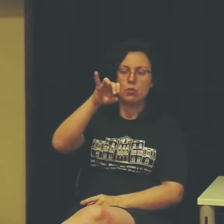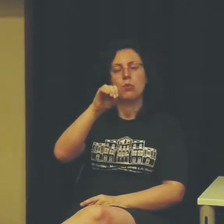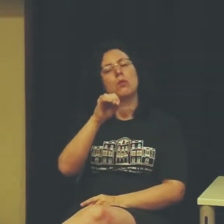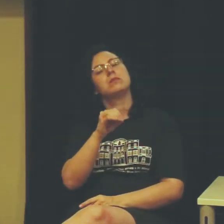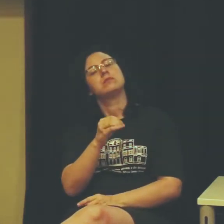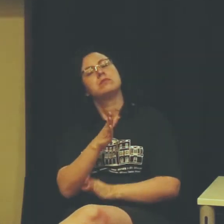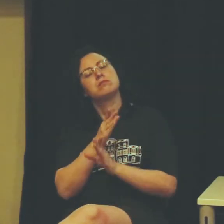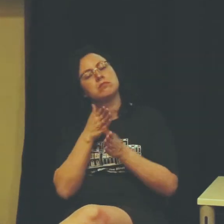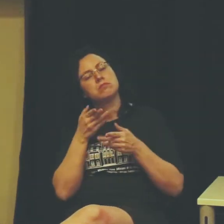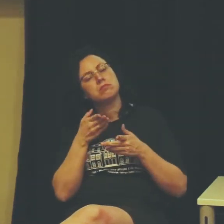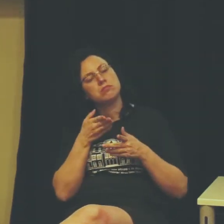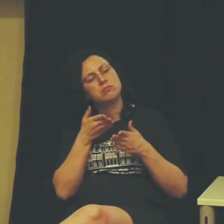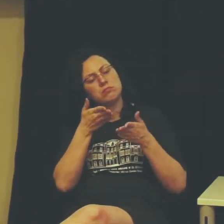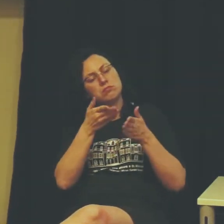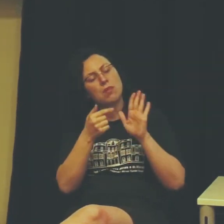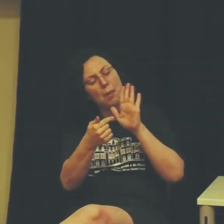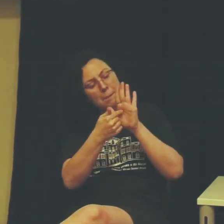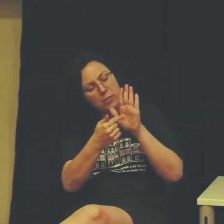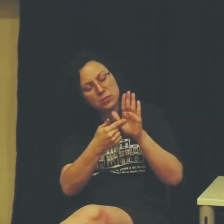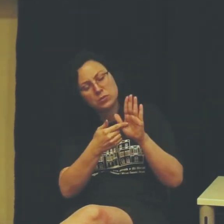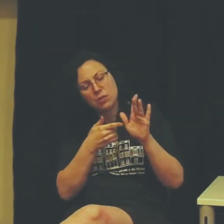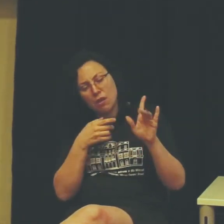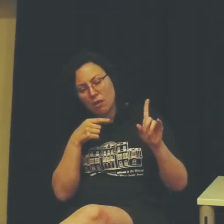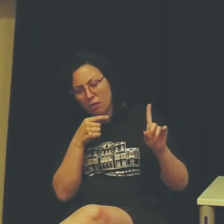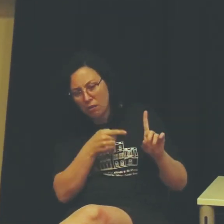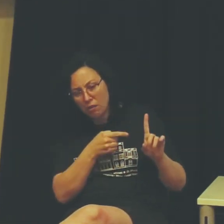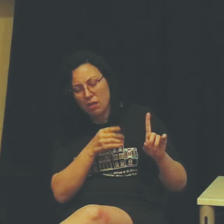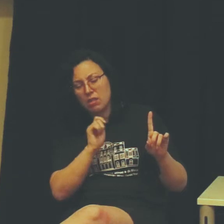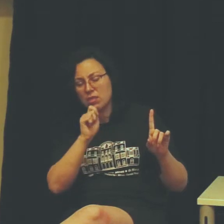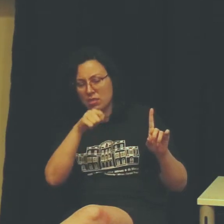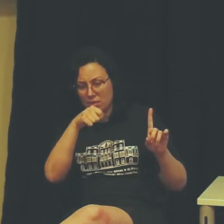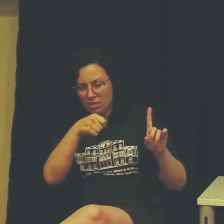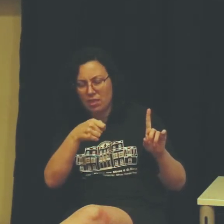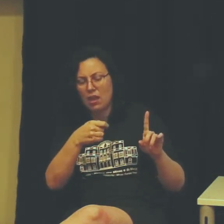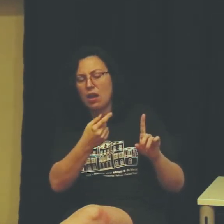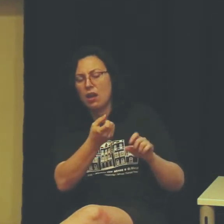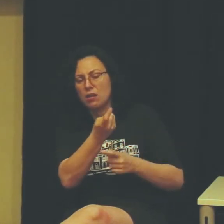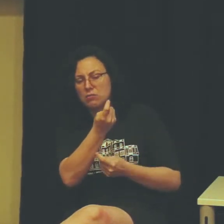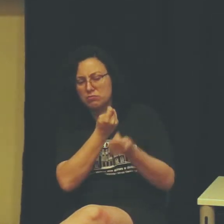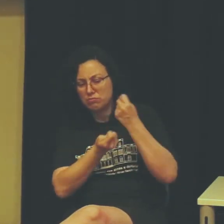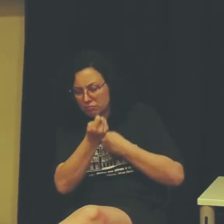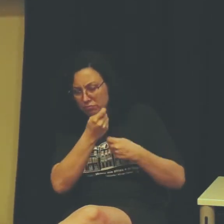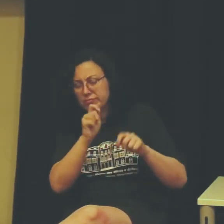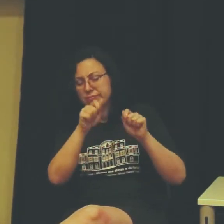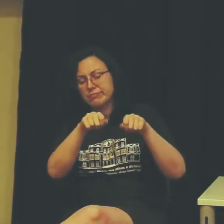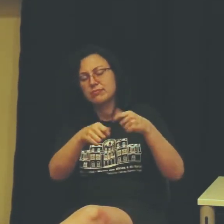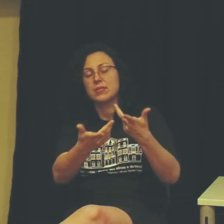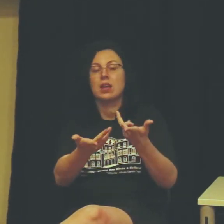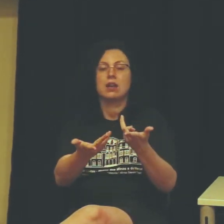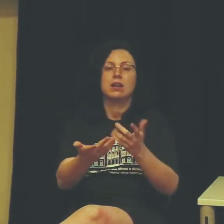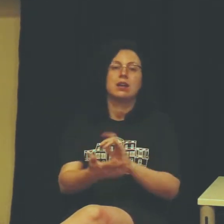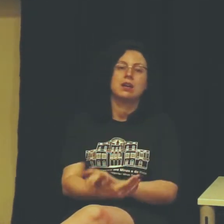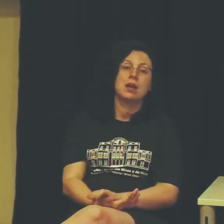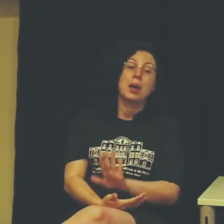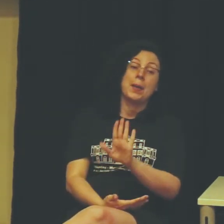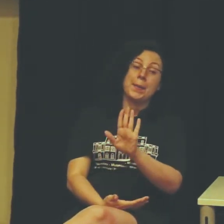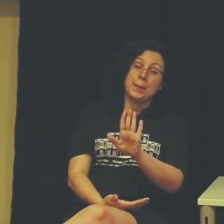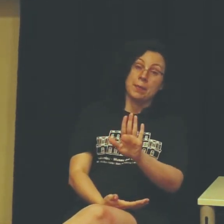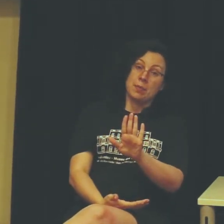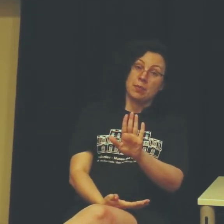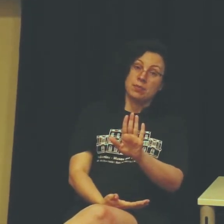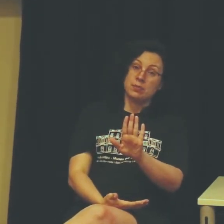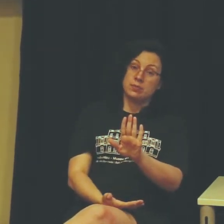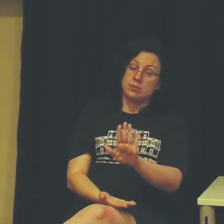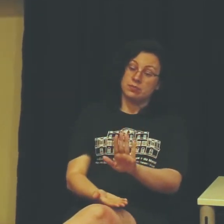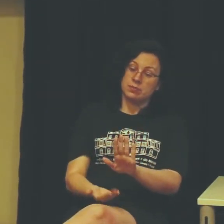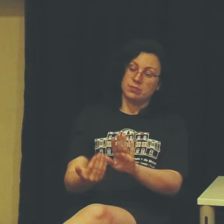a viabilidade econômica da extração do paládio aqui em Minas Gerais. Só que aí, dando, né, nosso primeiro grande recuo no